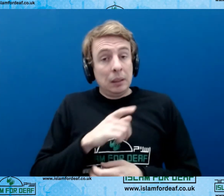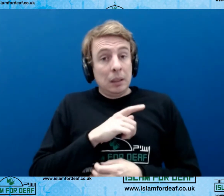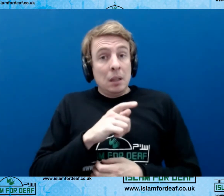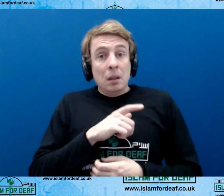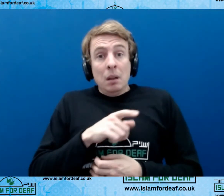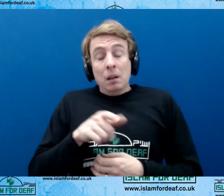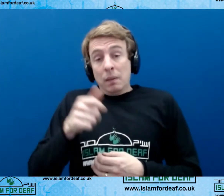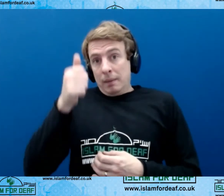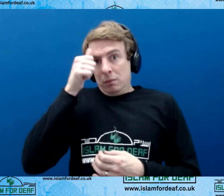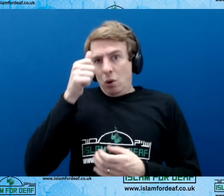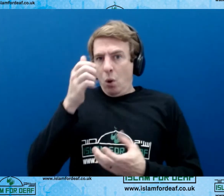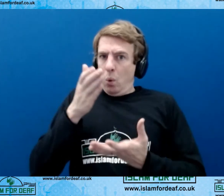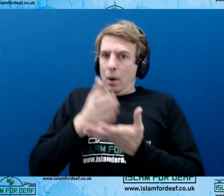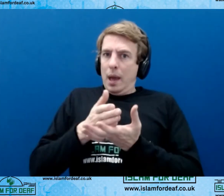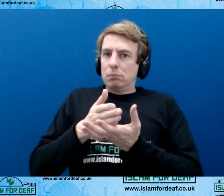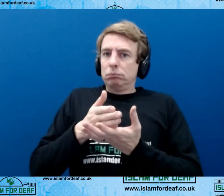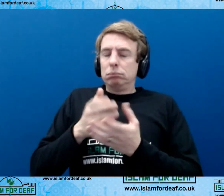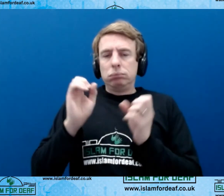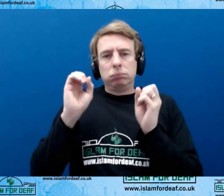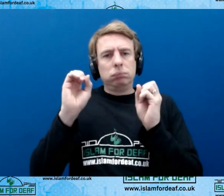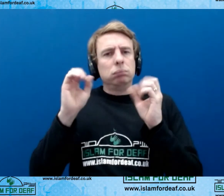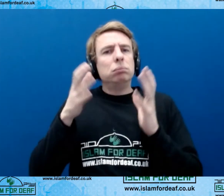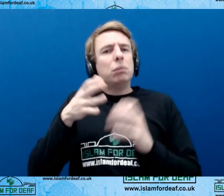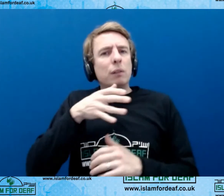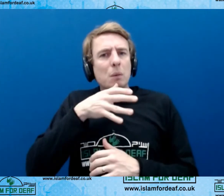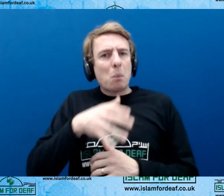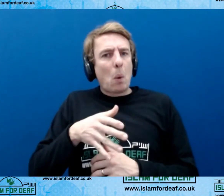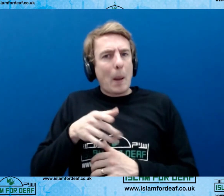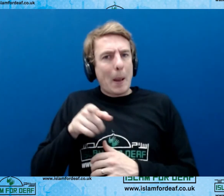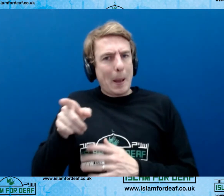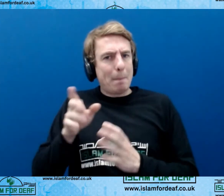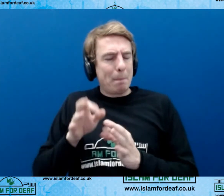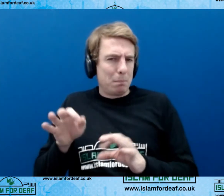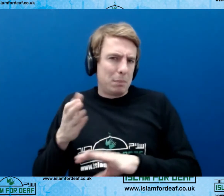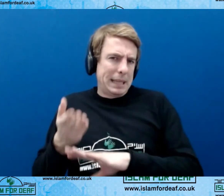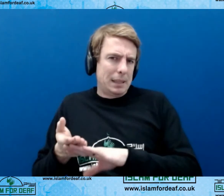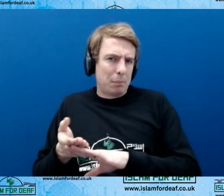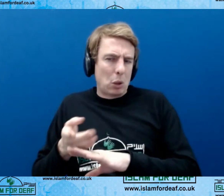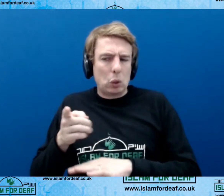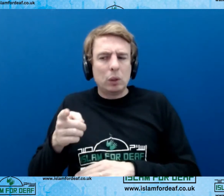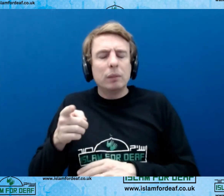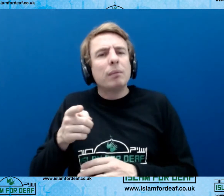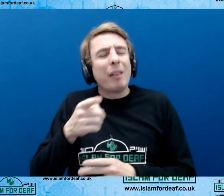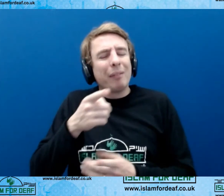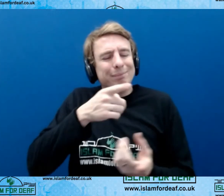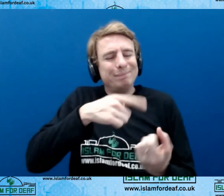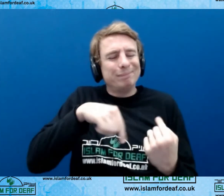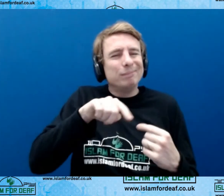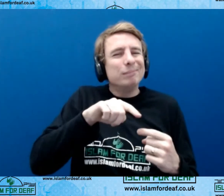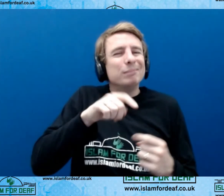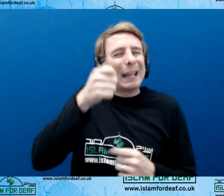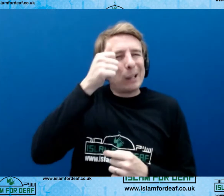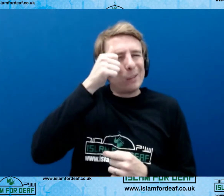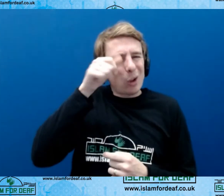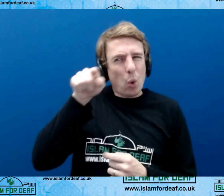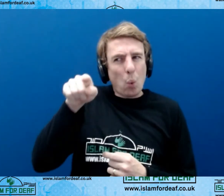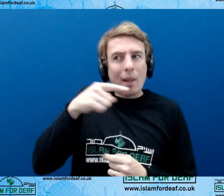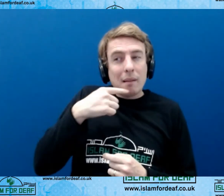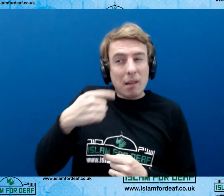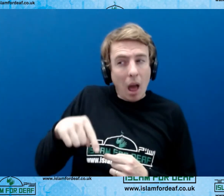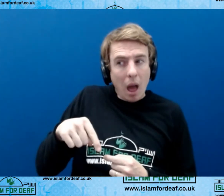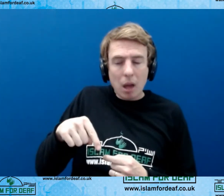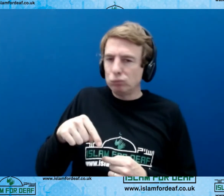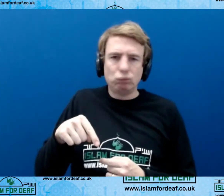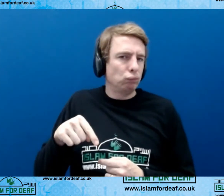lied. May peace and blessings be upon him. فقال لهم فإني نذير لكم. So he said,